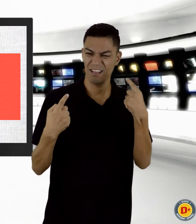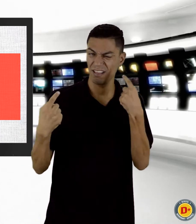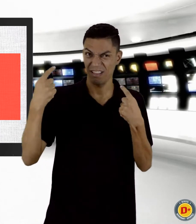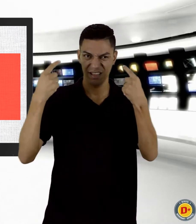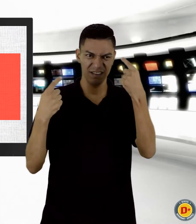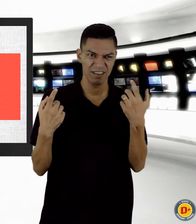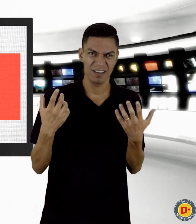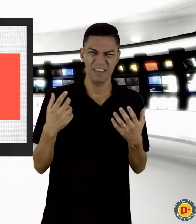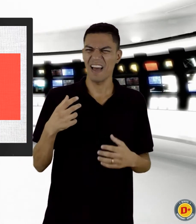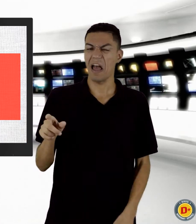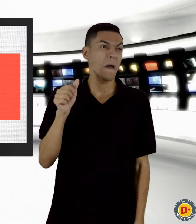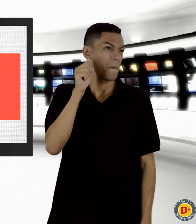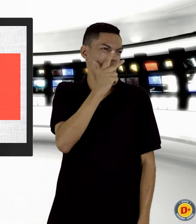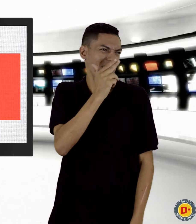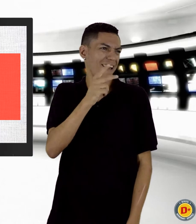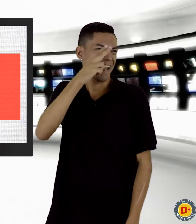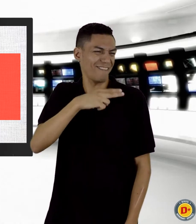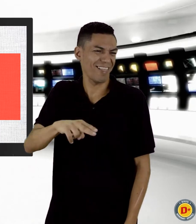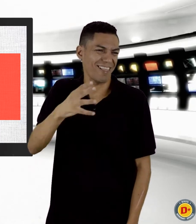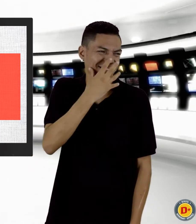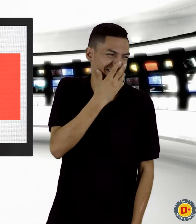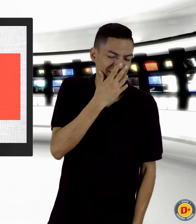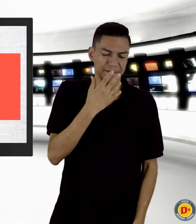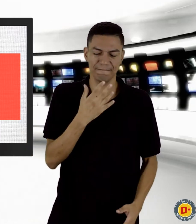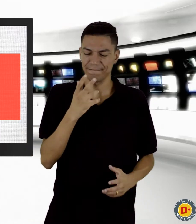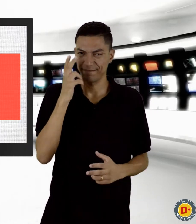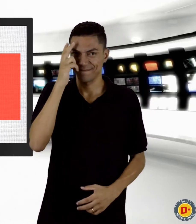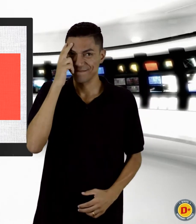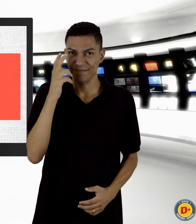minha confiança. Se você não tem confiança, como vai ter uma relação sexual?